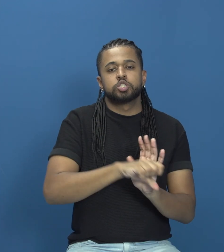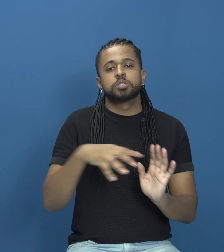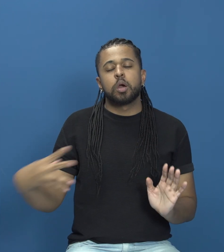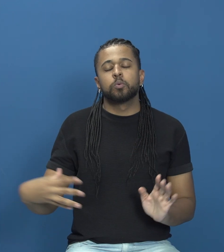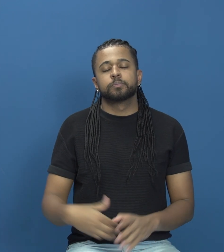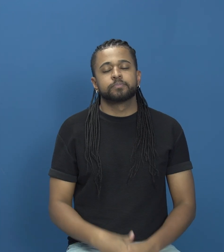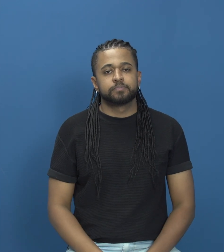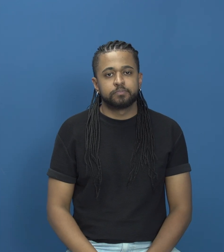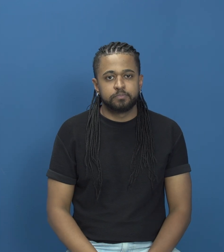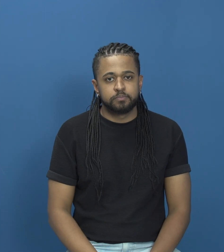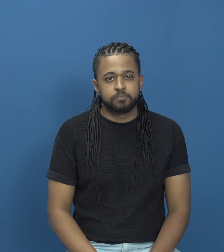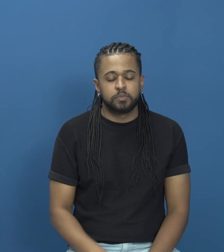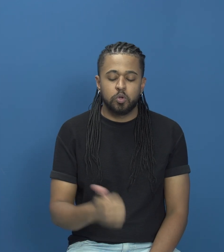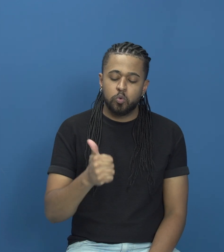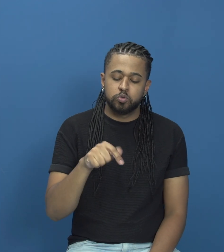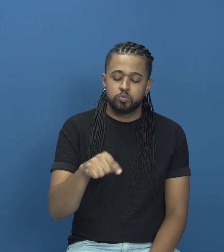edital.